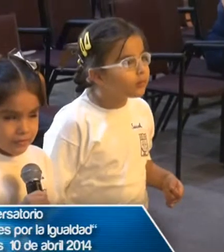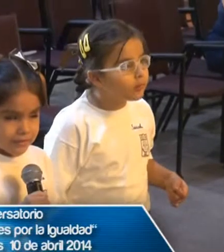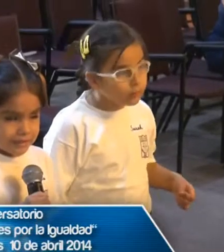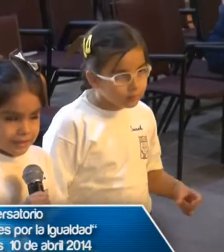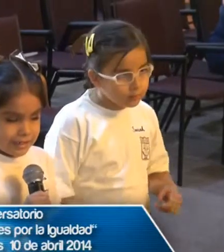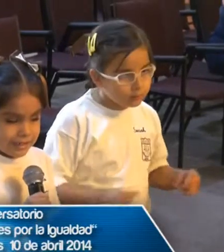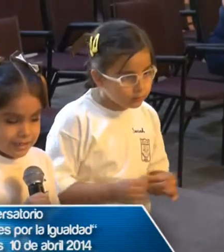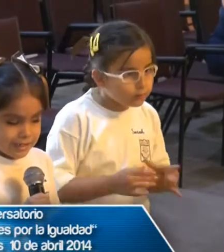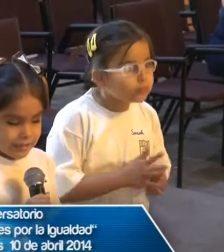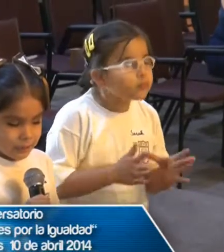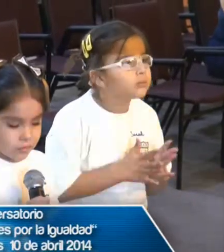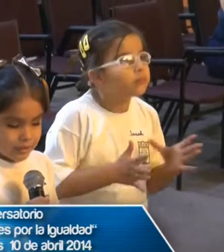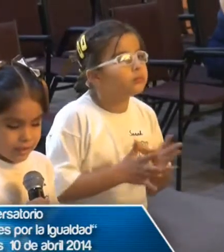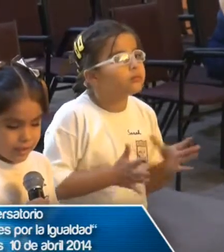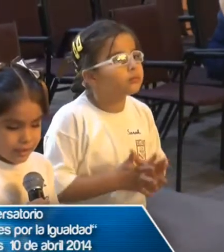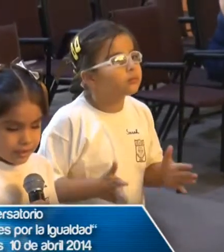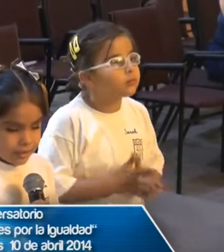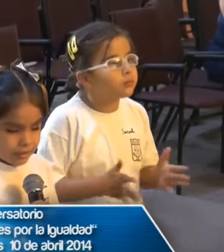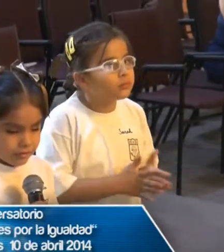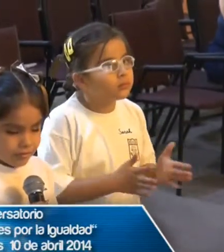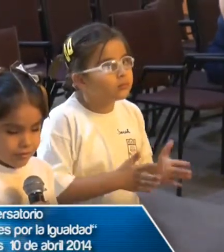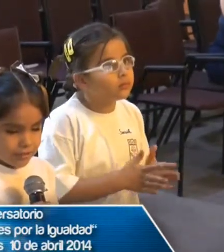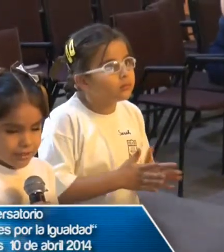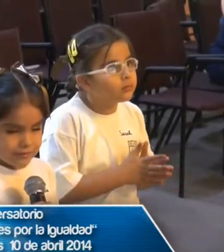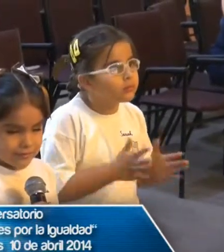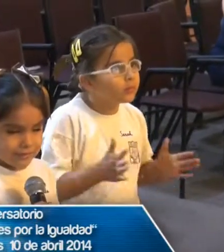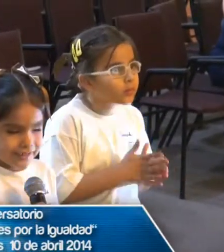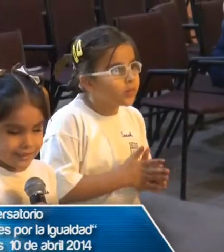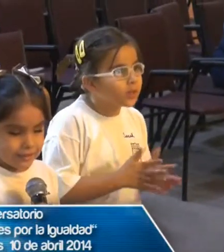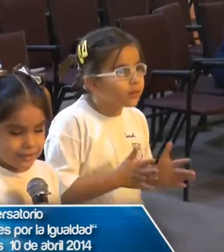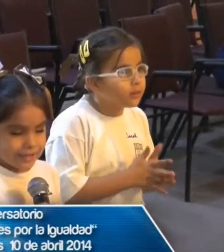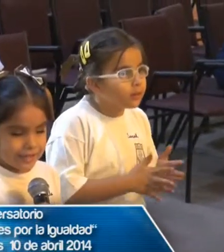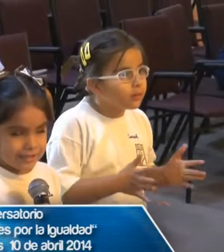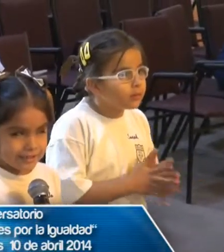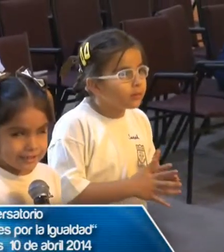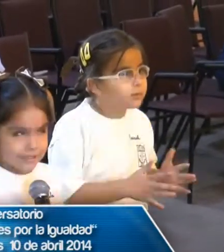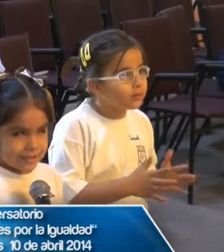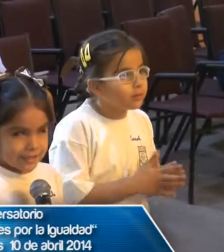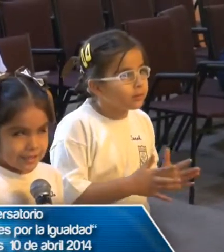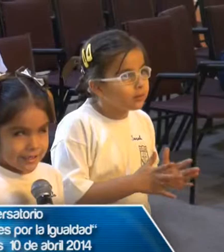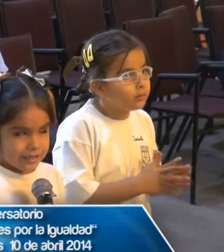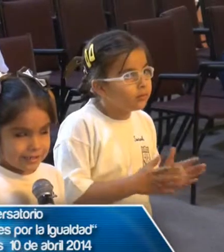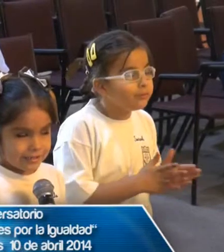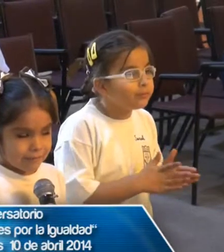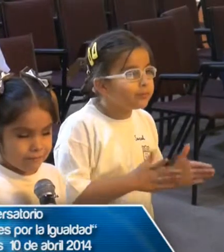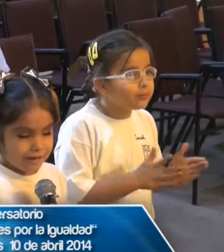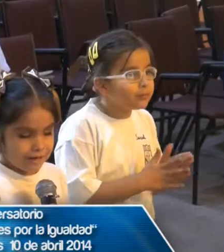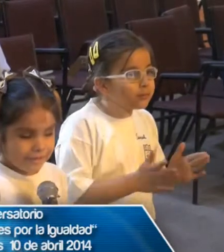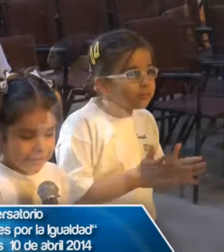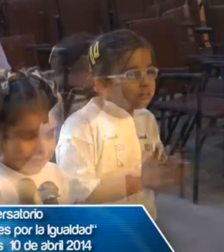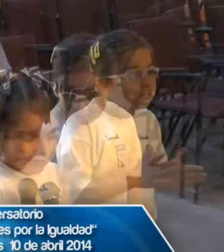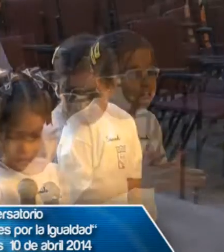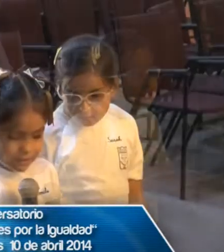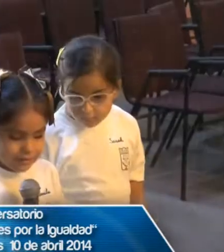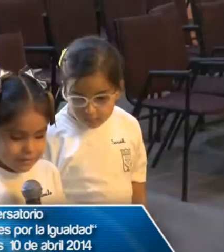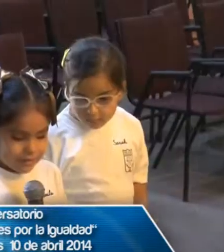a poner todas nuestras actividades en este lugar la ciudad